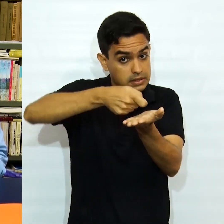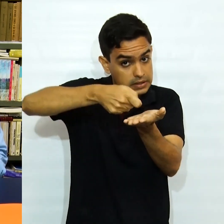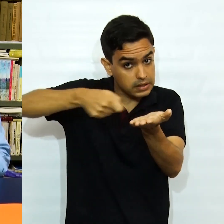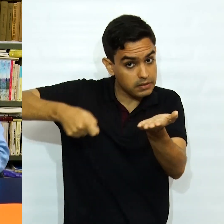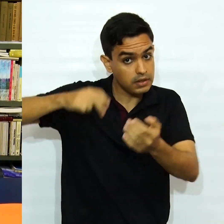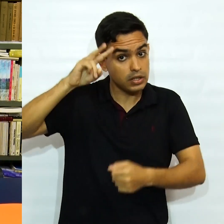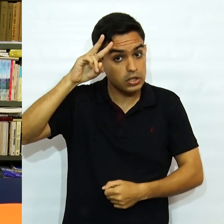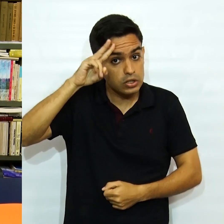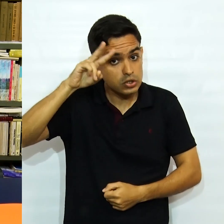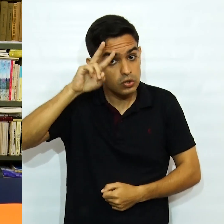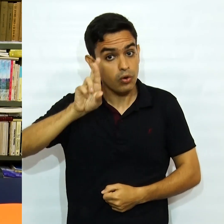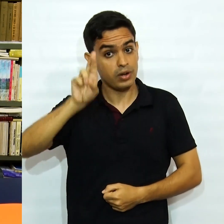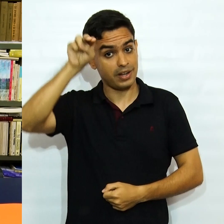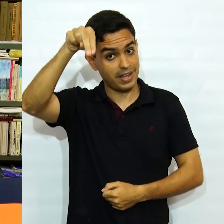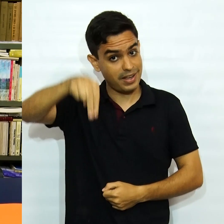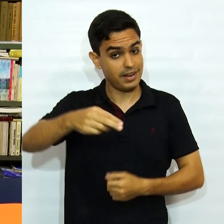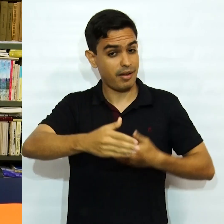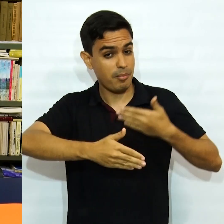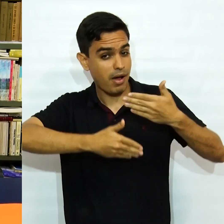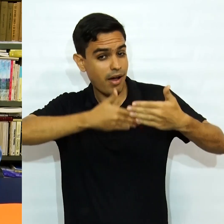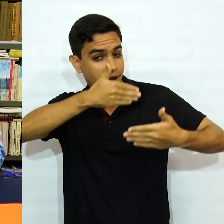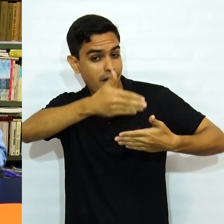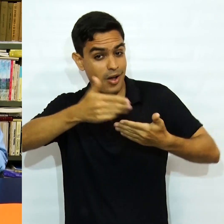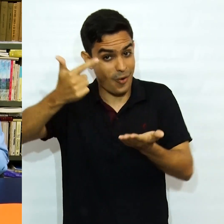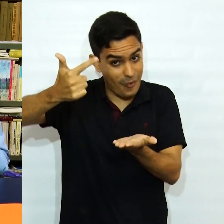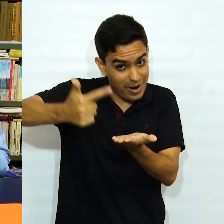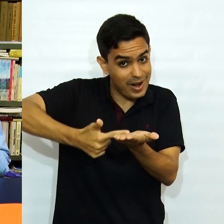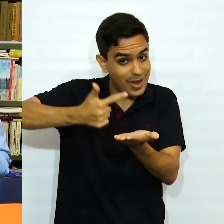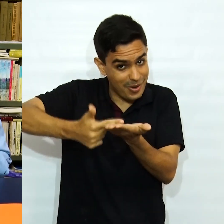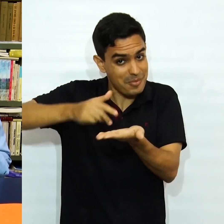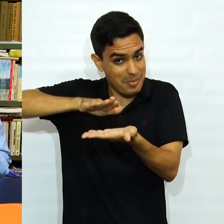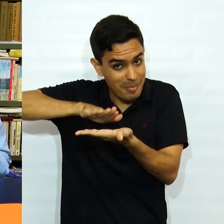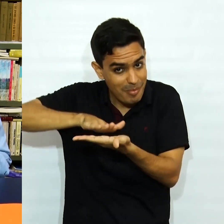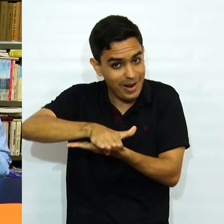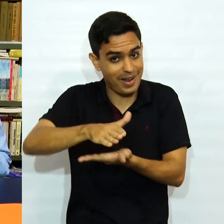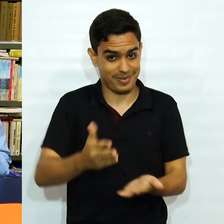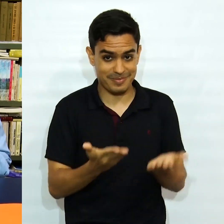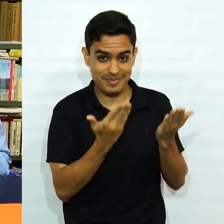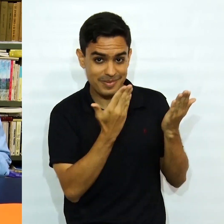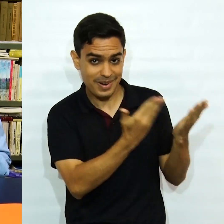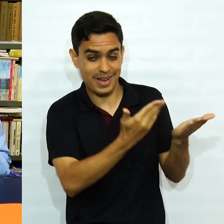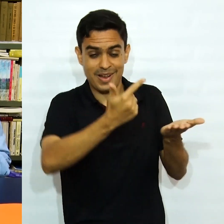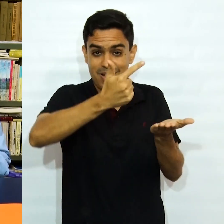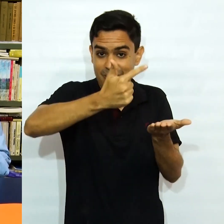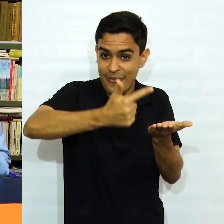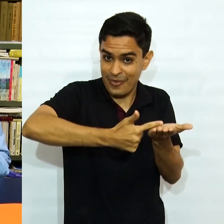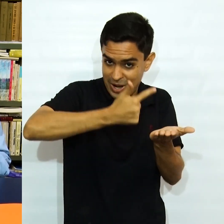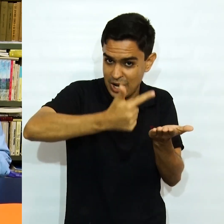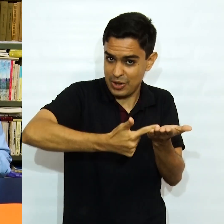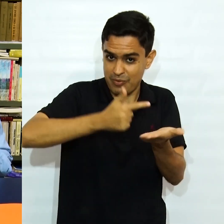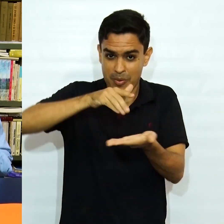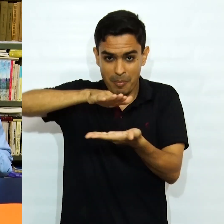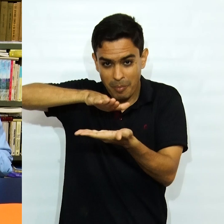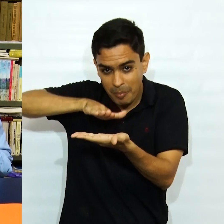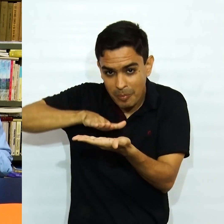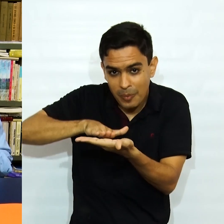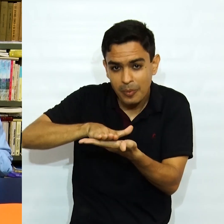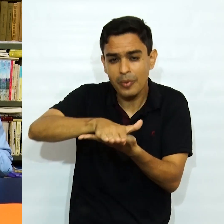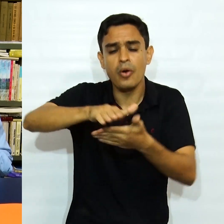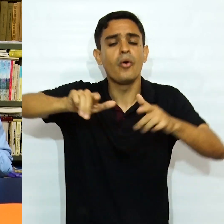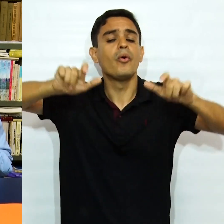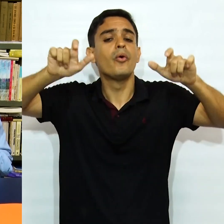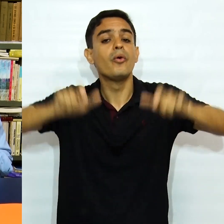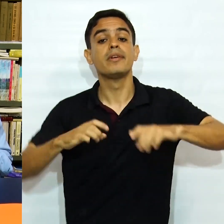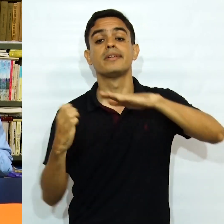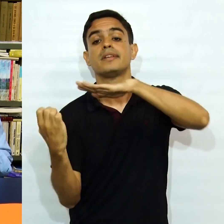sai publicada em 1822 que é este volume aqui esse bolo vai publicado